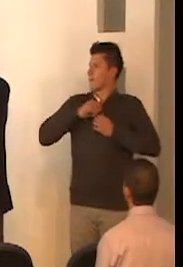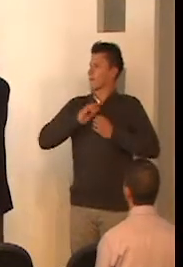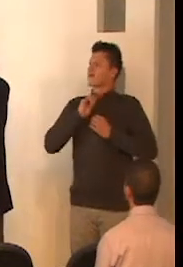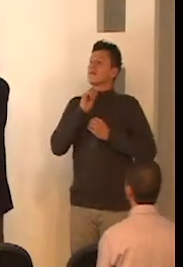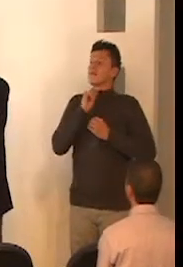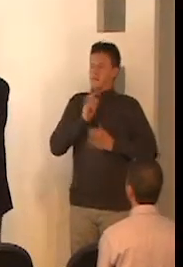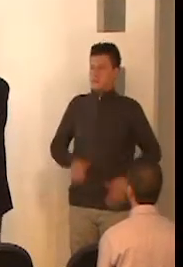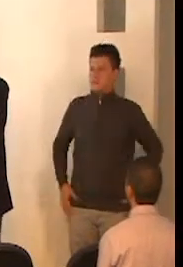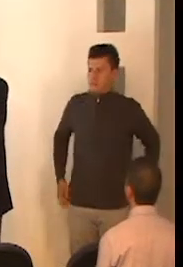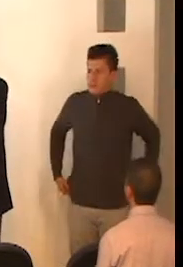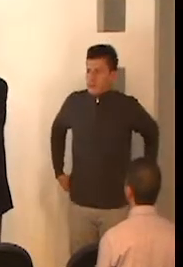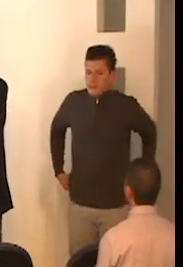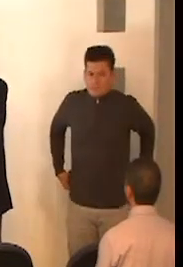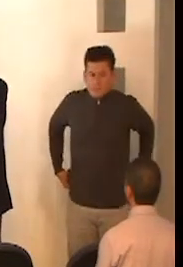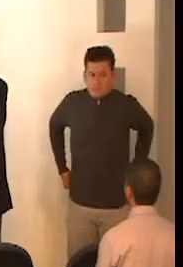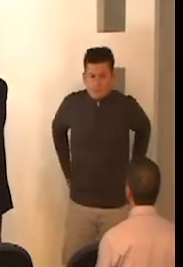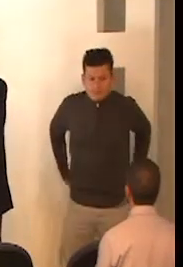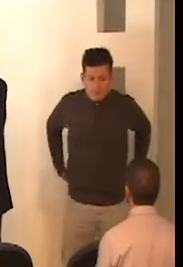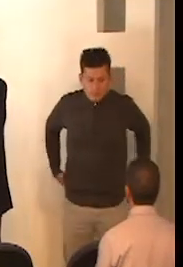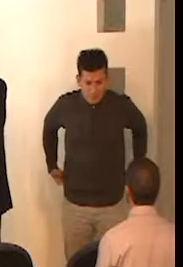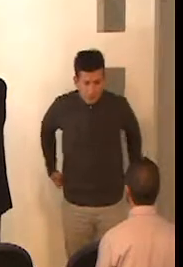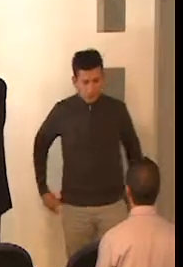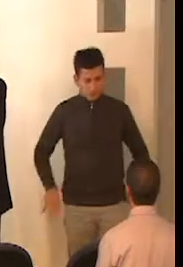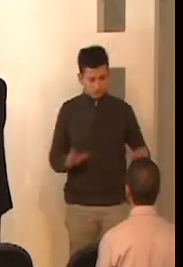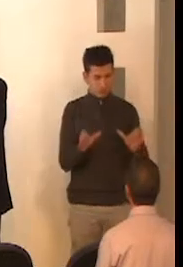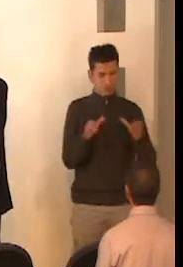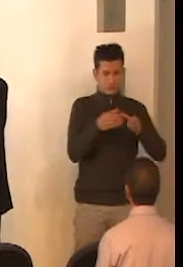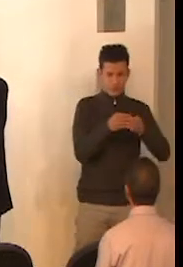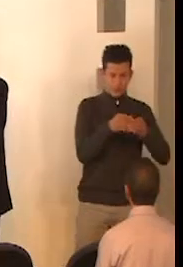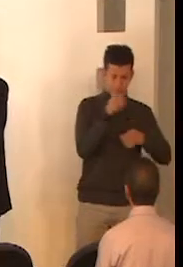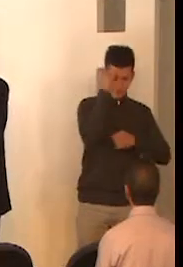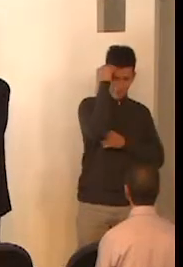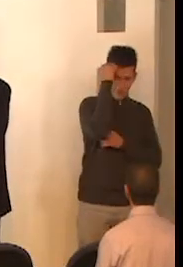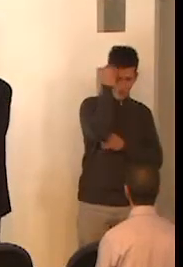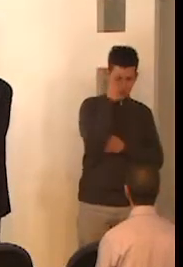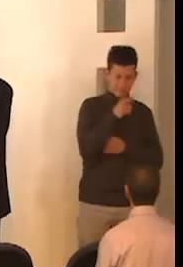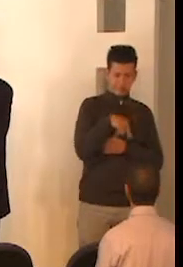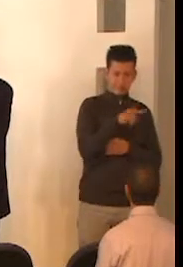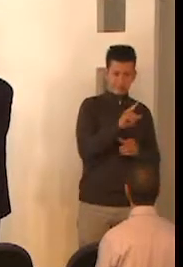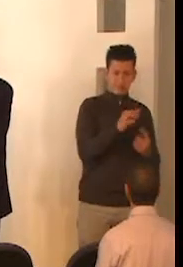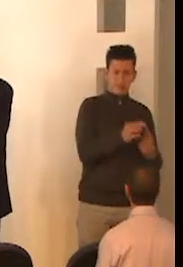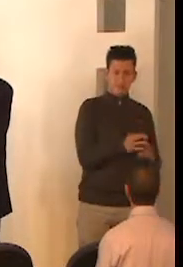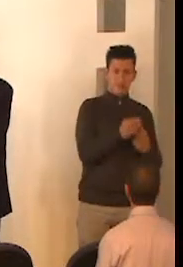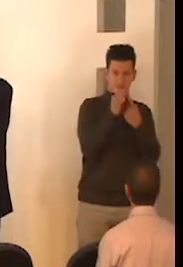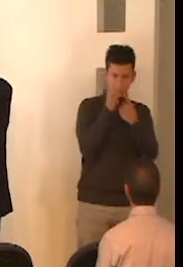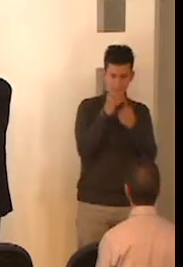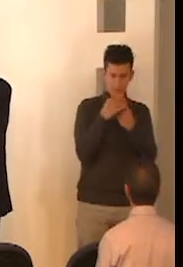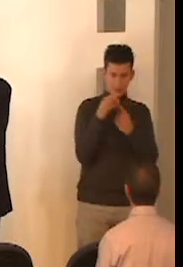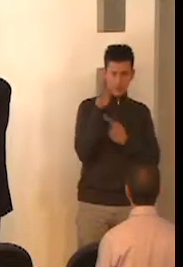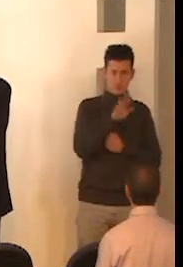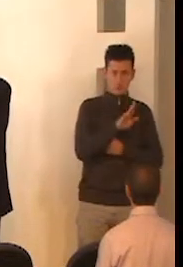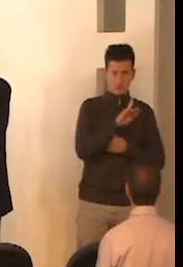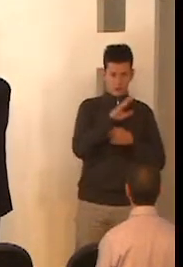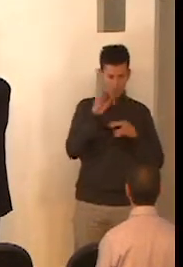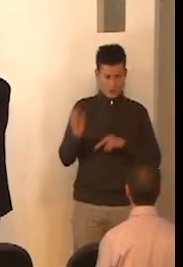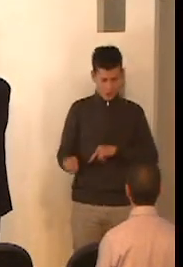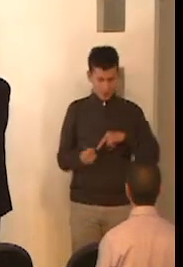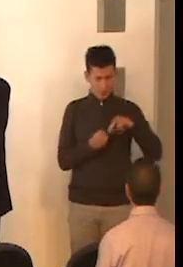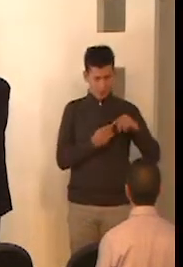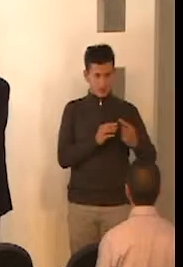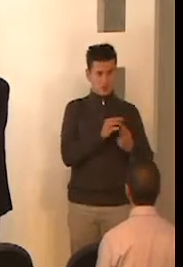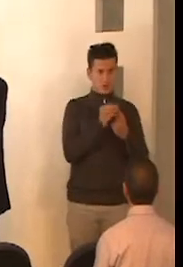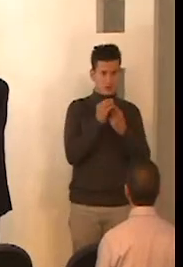del equipo de profesores de la especialización en educación especial con énfasis en